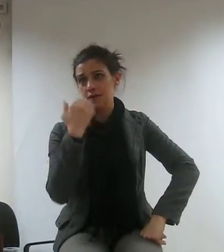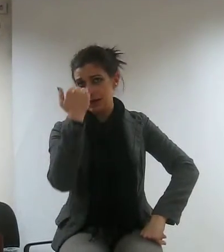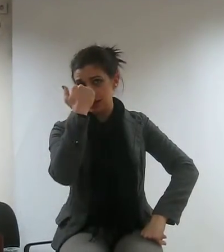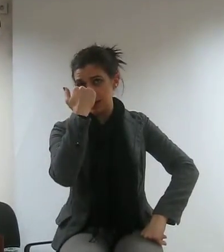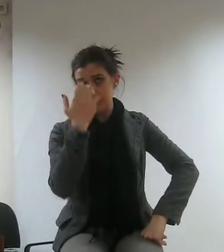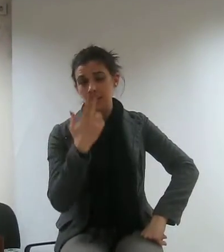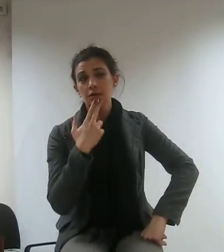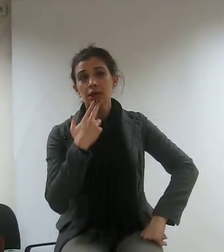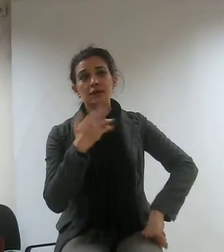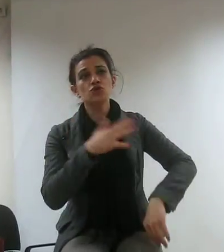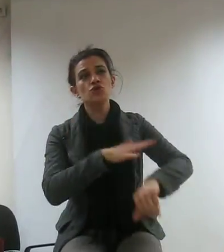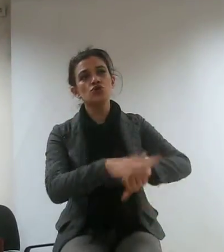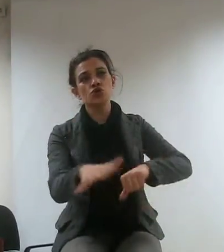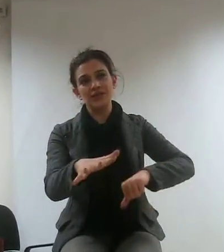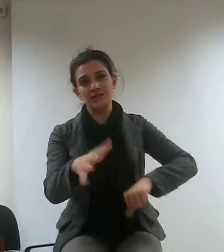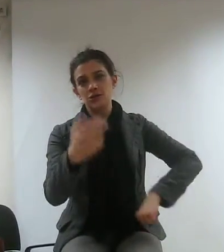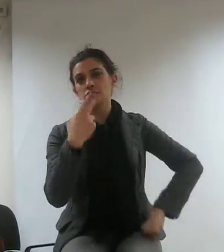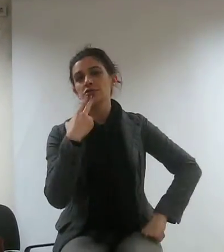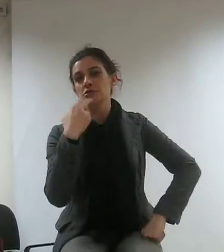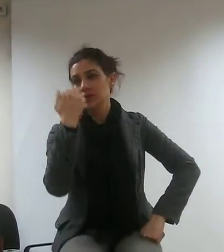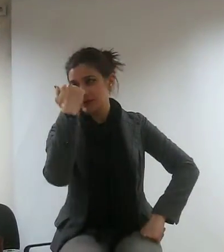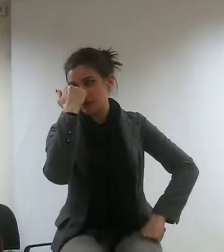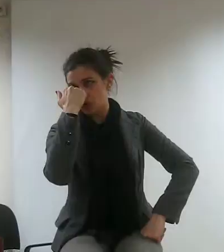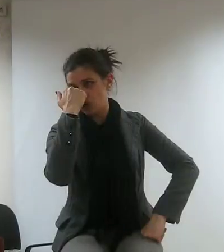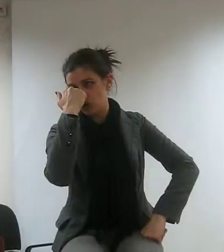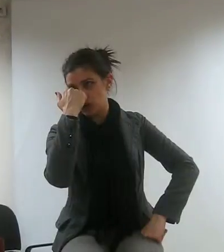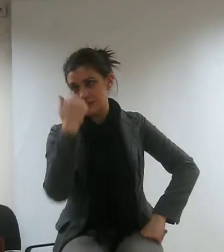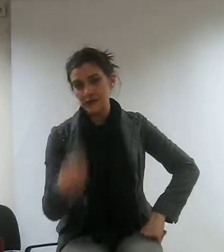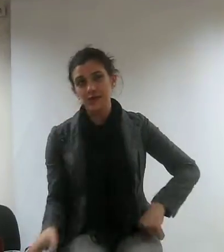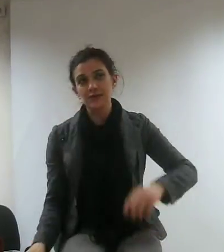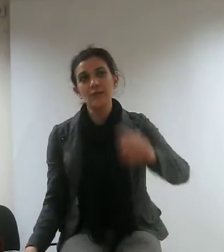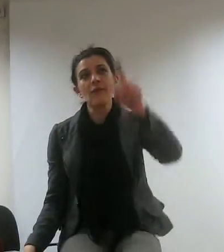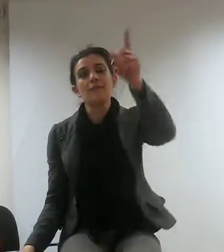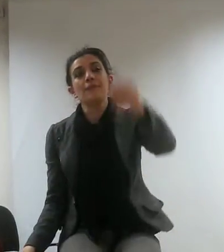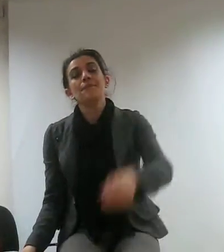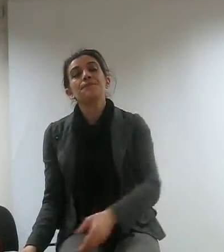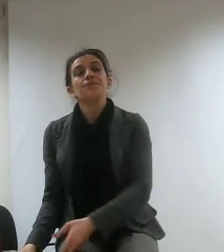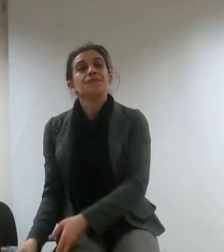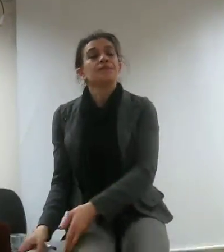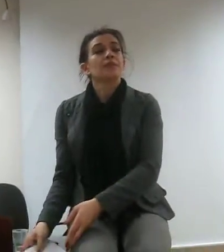kanama. Hani üçüncüyü kesiyoruz. Kadını koyuyoruz yerine, tamam mı?